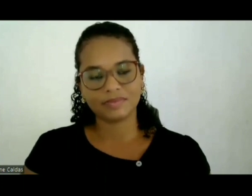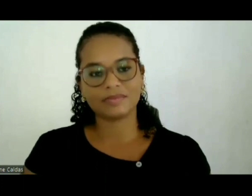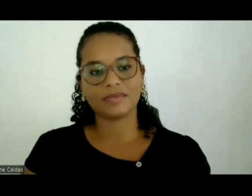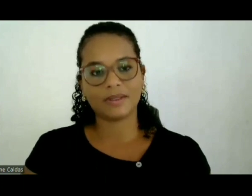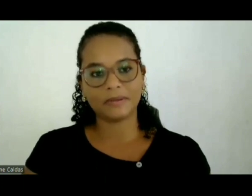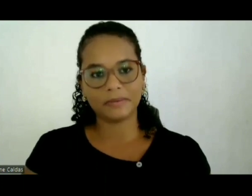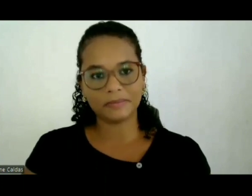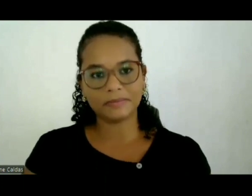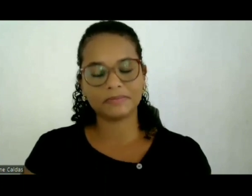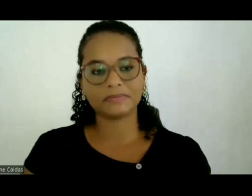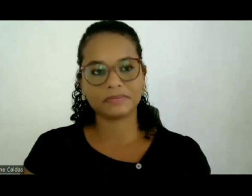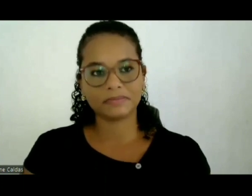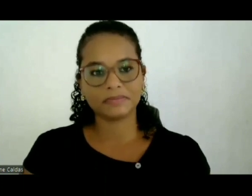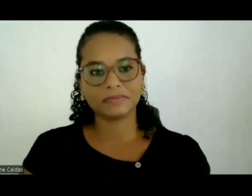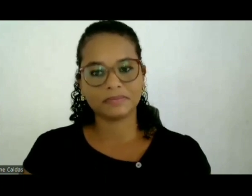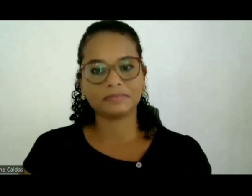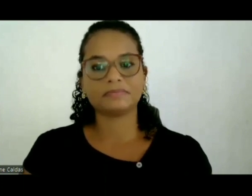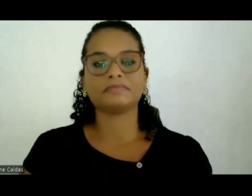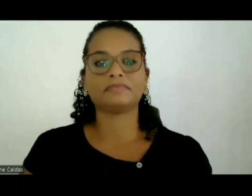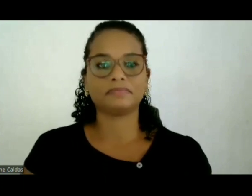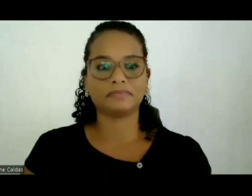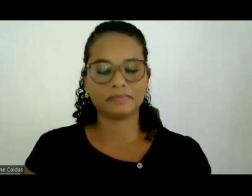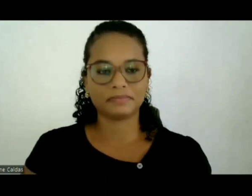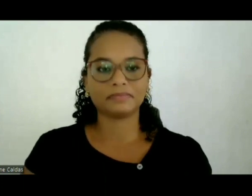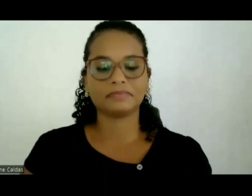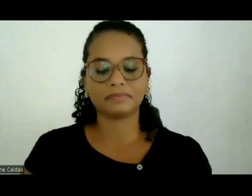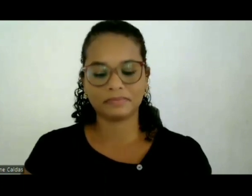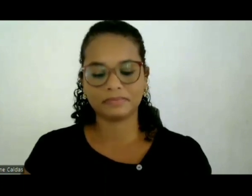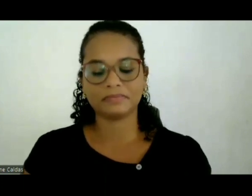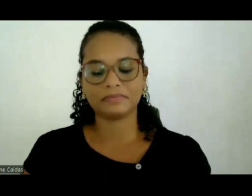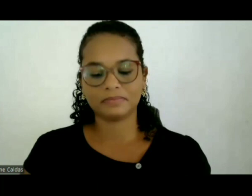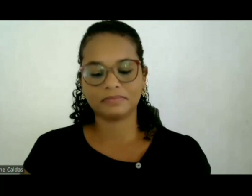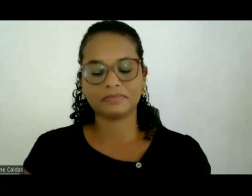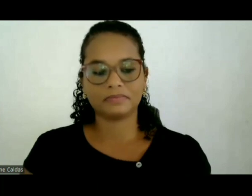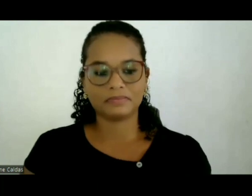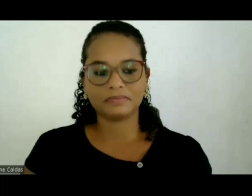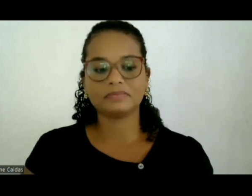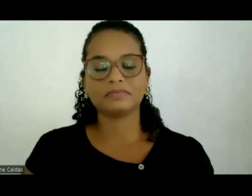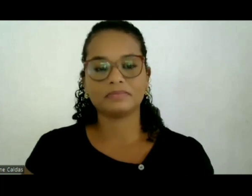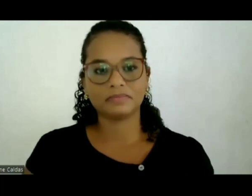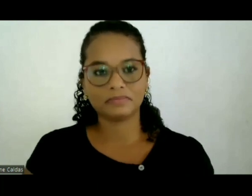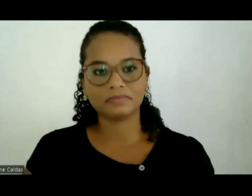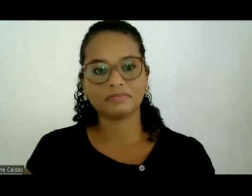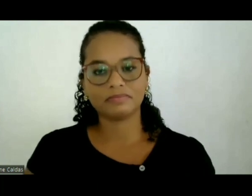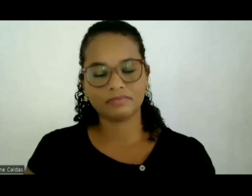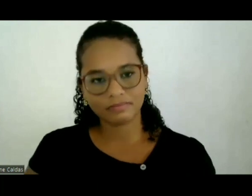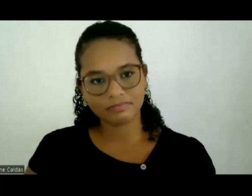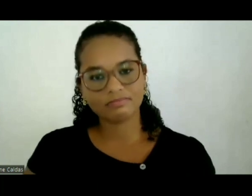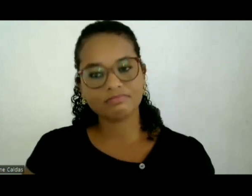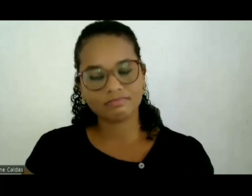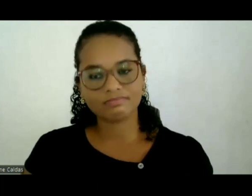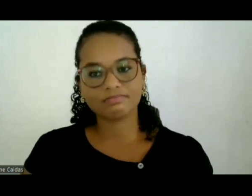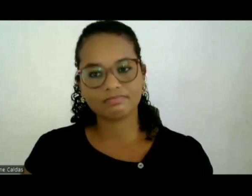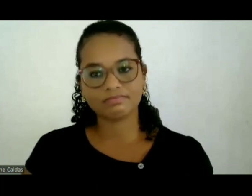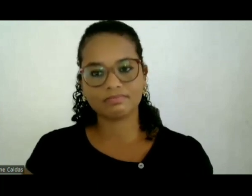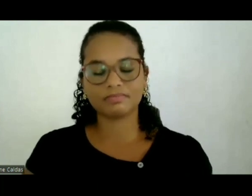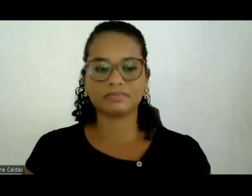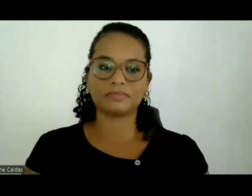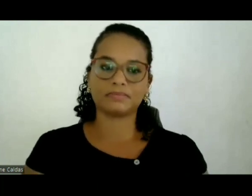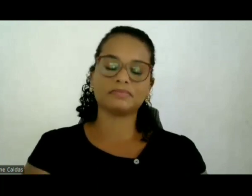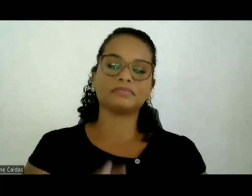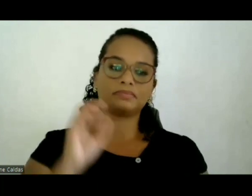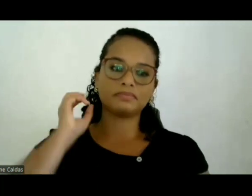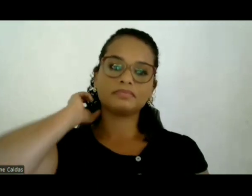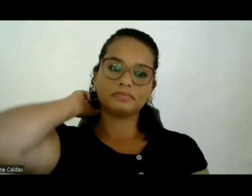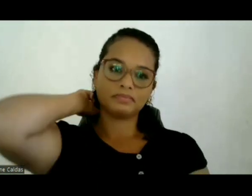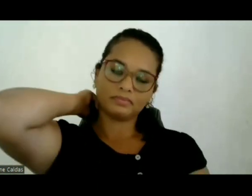já devem ter funcionários capacitados para poder se comunicar com os surdos por meio de Libras, né? Então, isso